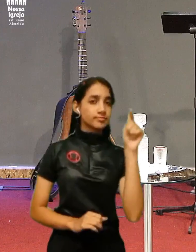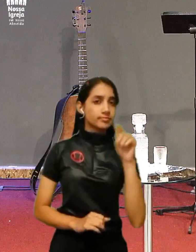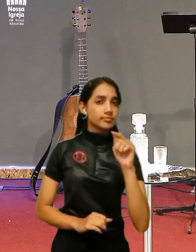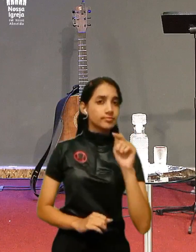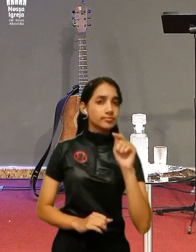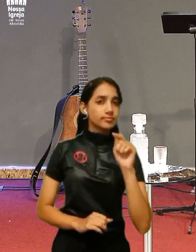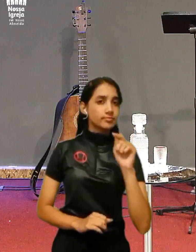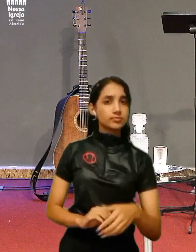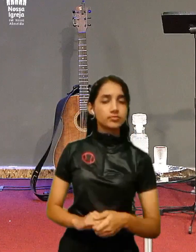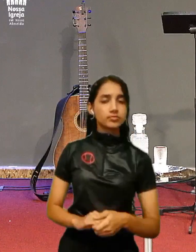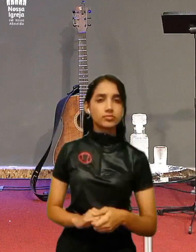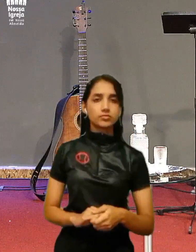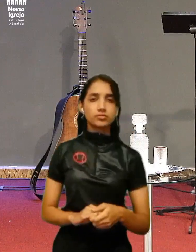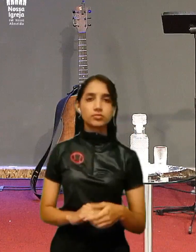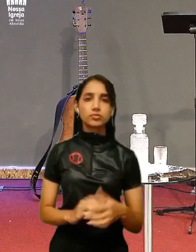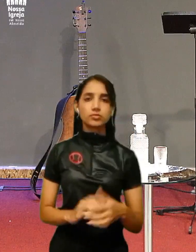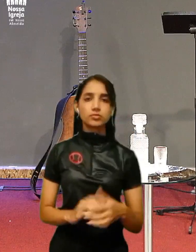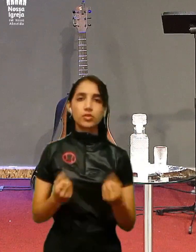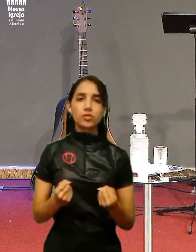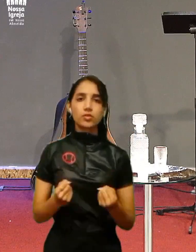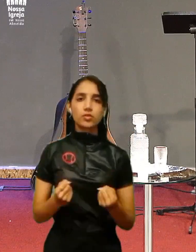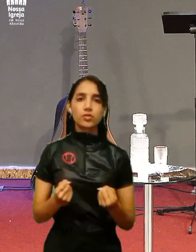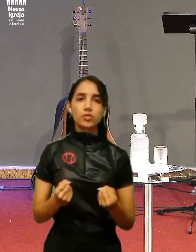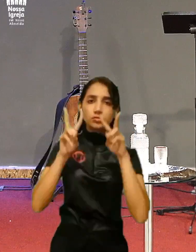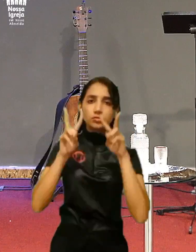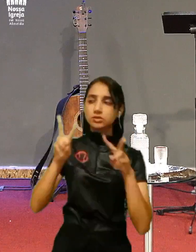Vamos olhar para os ossos que estão ao nosso redor.